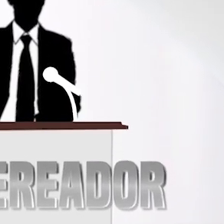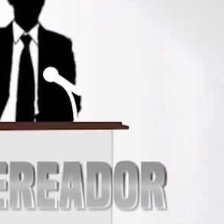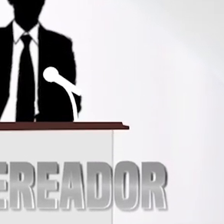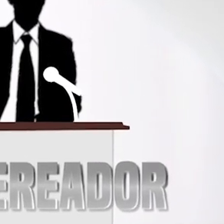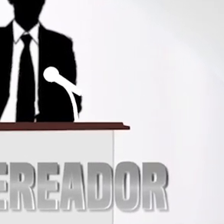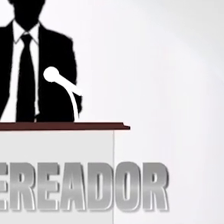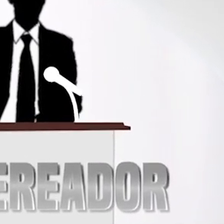edições